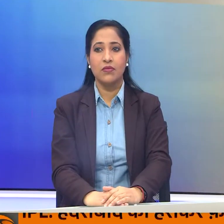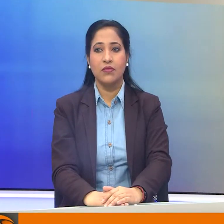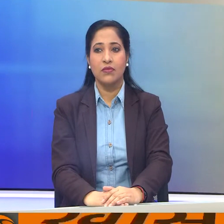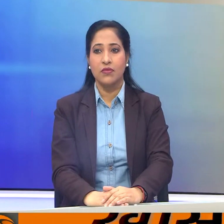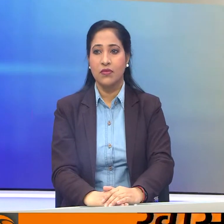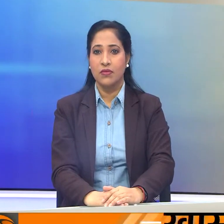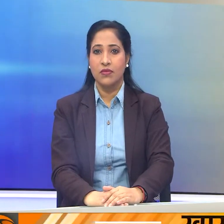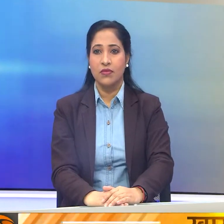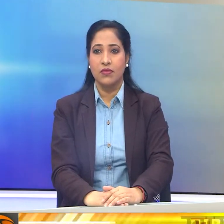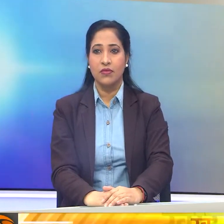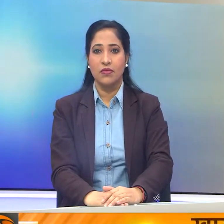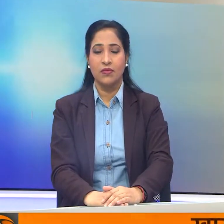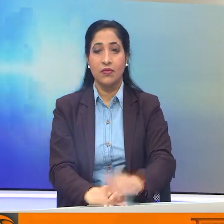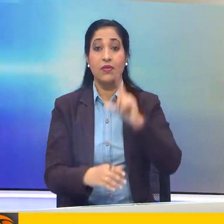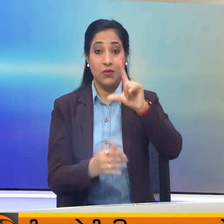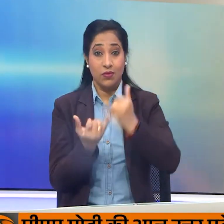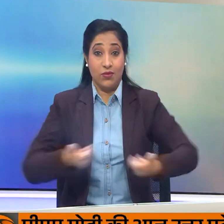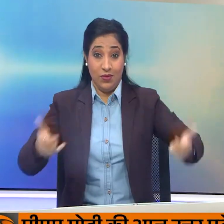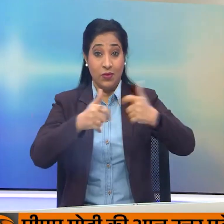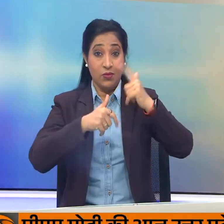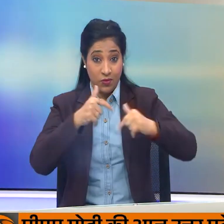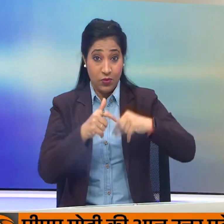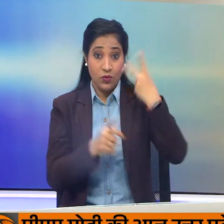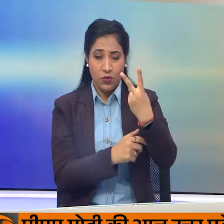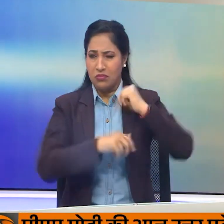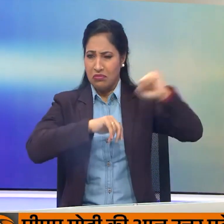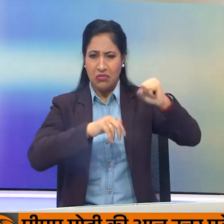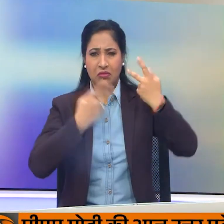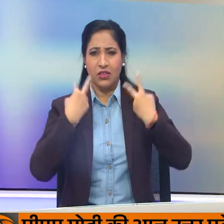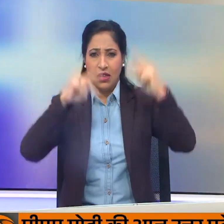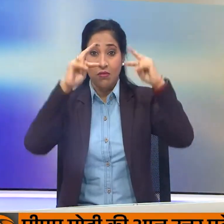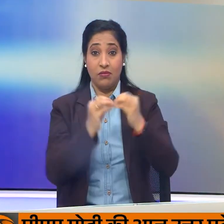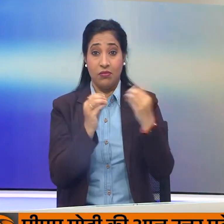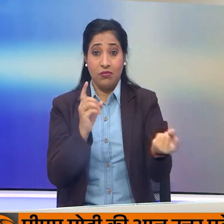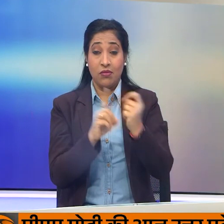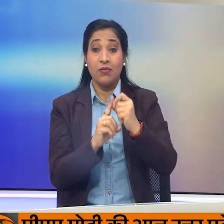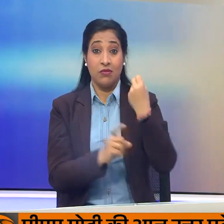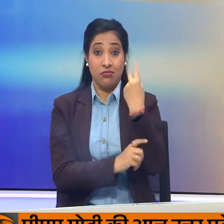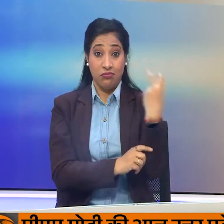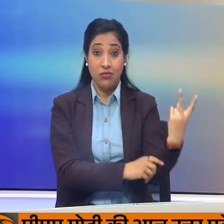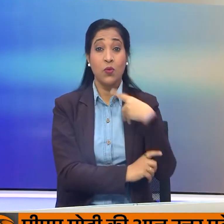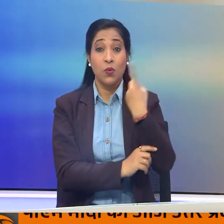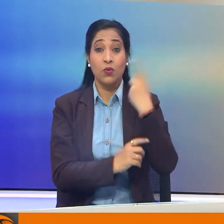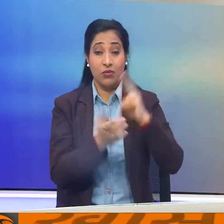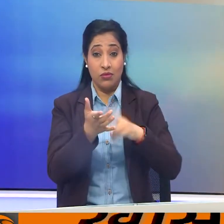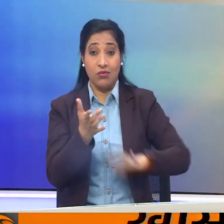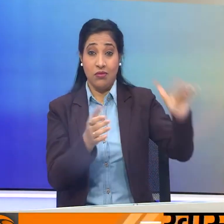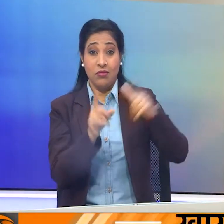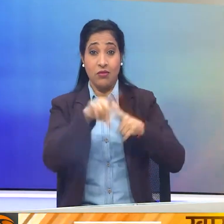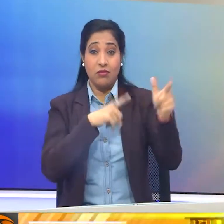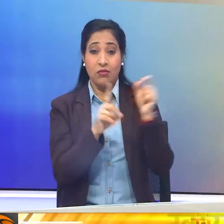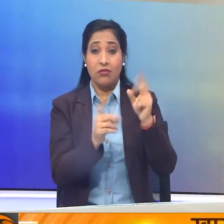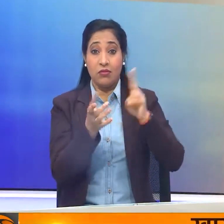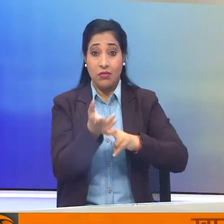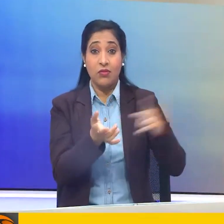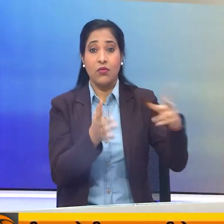लोकसभा चुनाव के शेष 2 चरणों के लिए प्रचार जोर शोर से चल रहा है। भाजपा के स्टार प्रचारक और राष्ट्रीय अध्यक्ष जेपी नड्डा